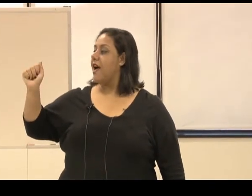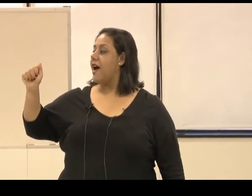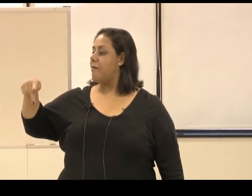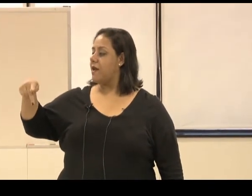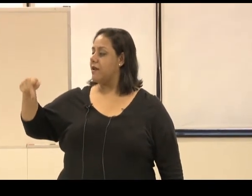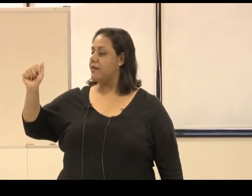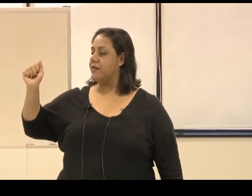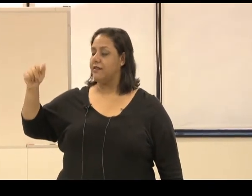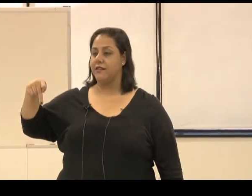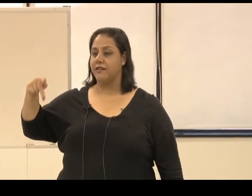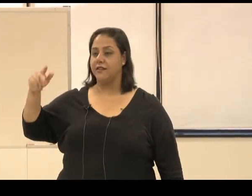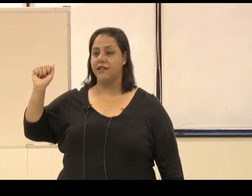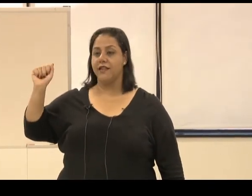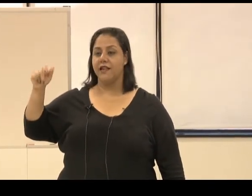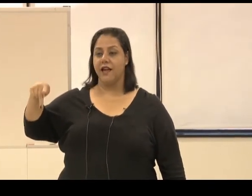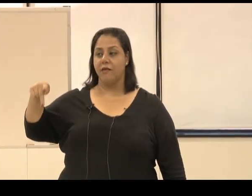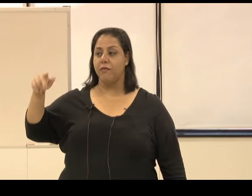AP. AP.